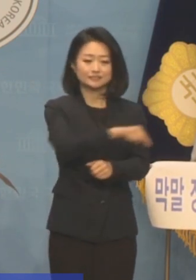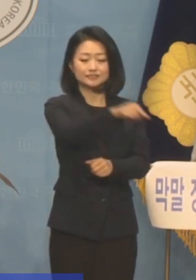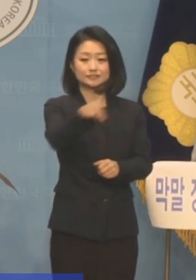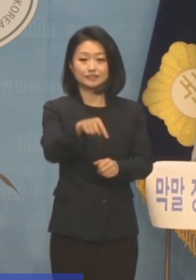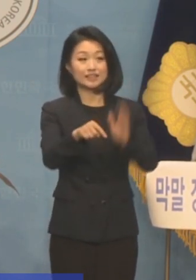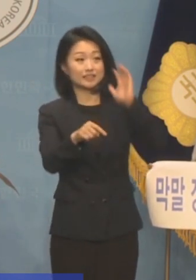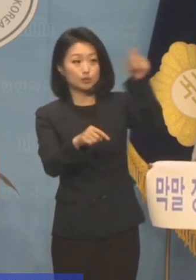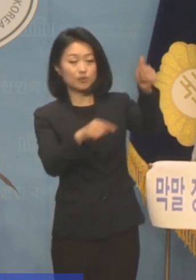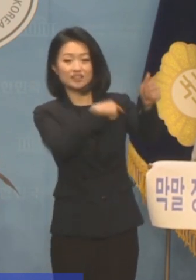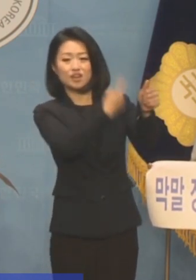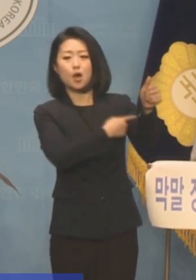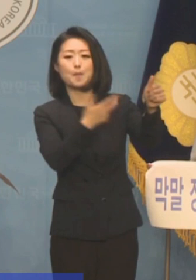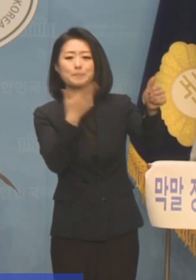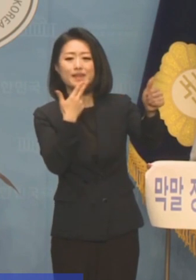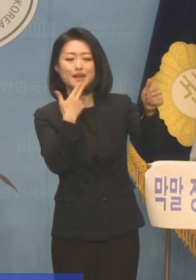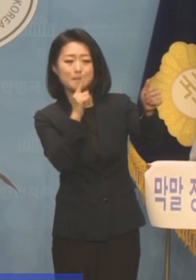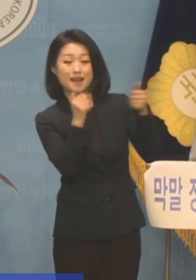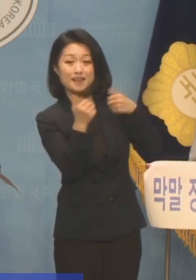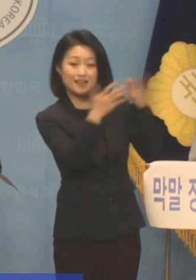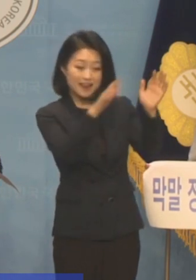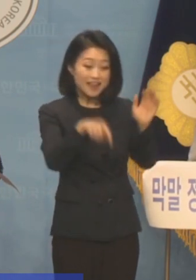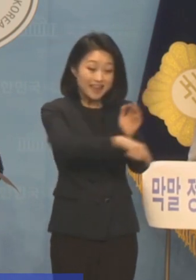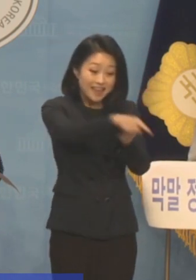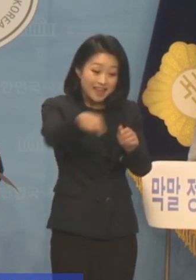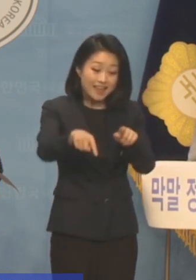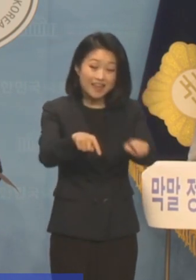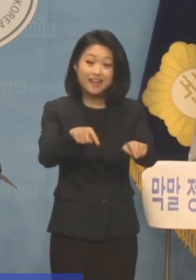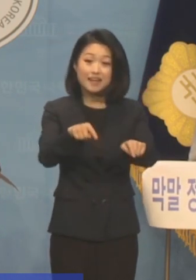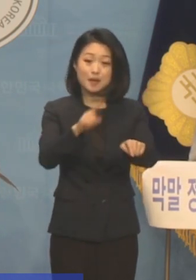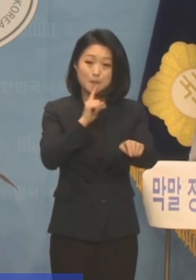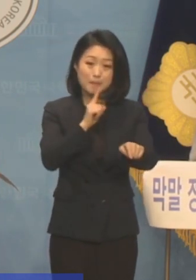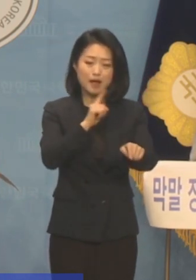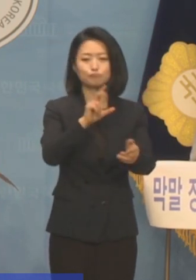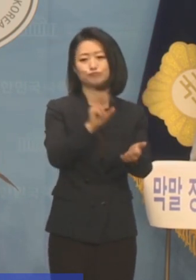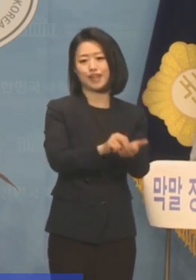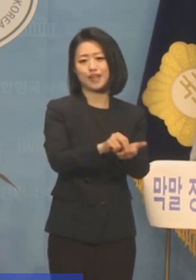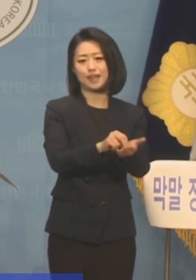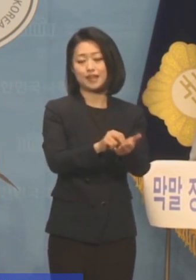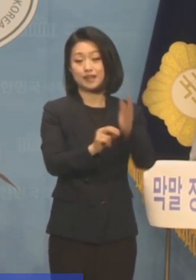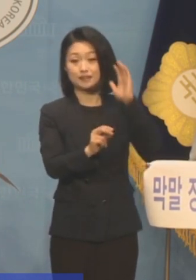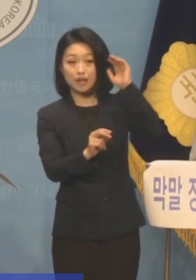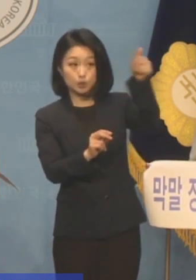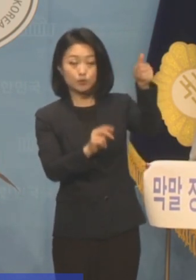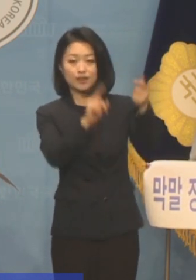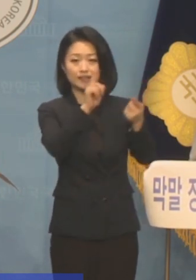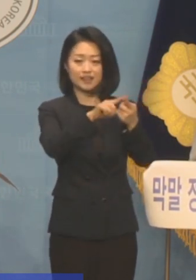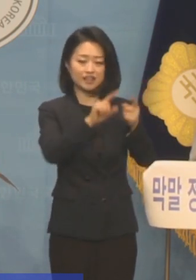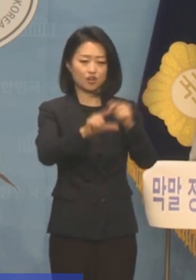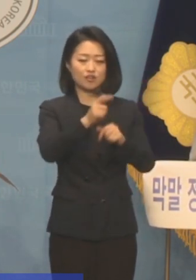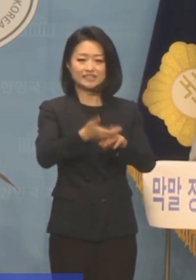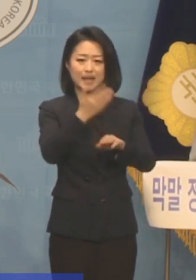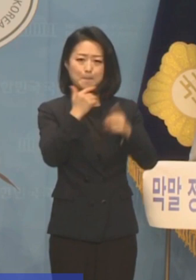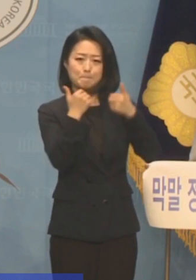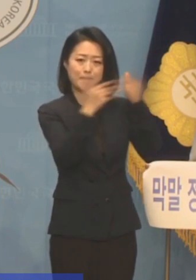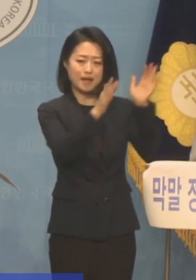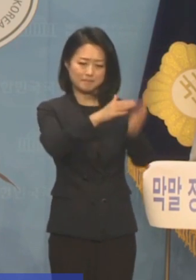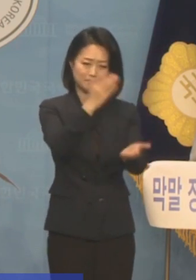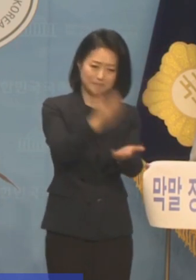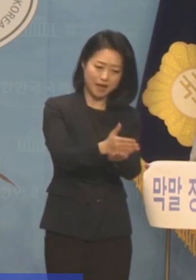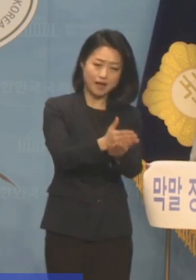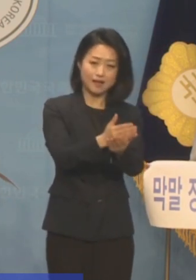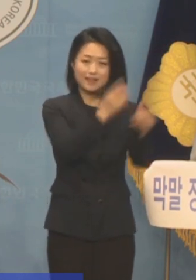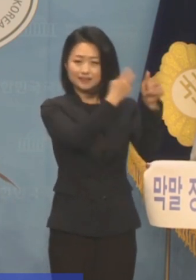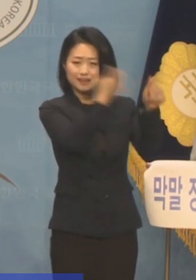대통령을 무능 대통령이라고 함부로 말을 쉽게 내뱉는데 우리의 대통령에 대한 더 이상의 막말 더